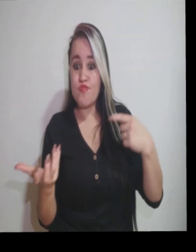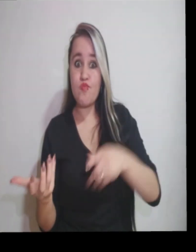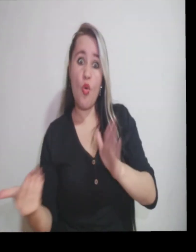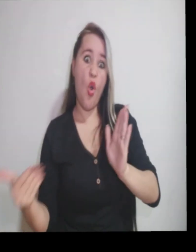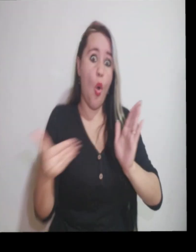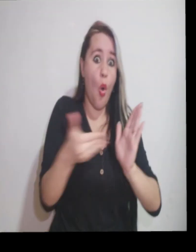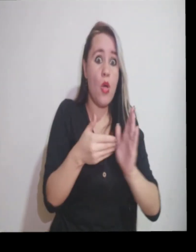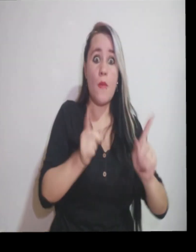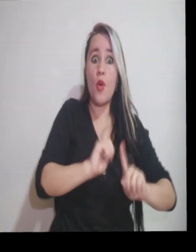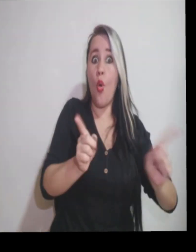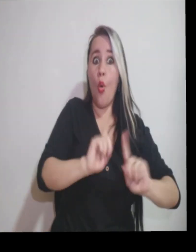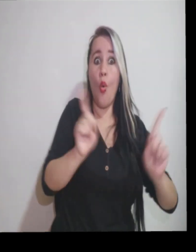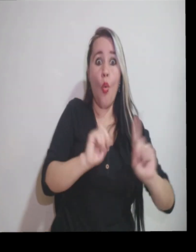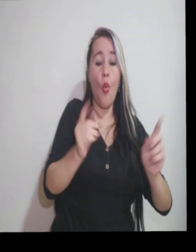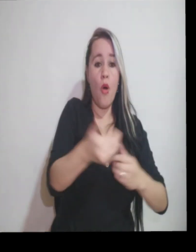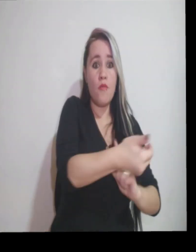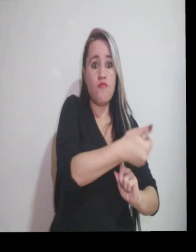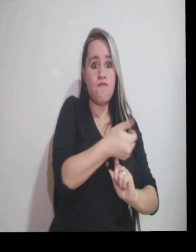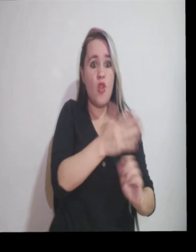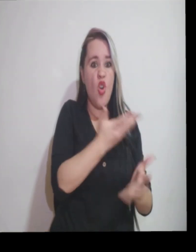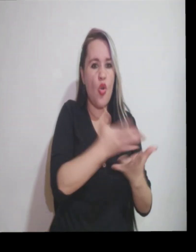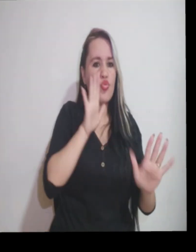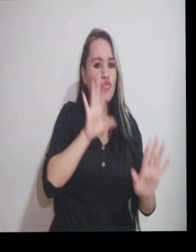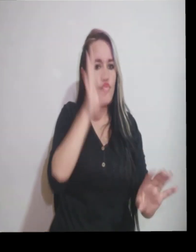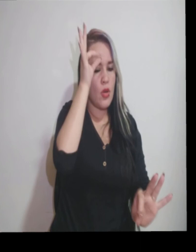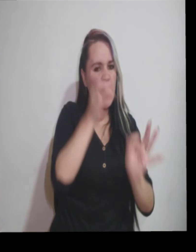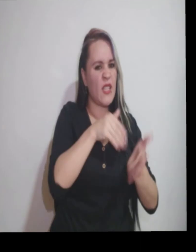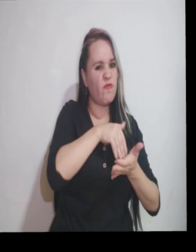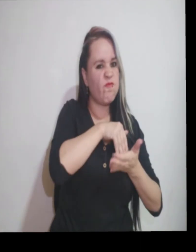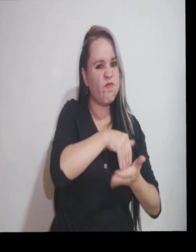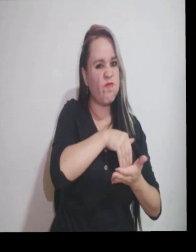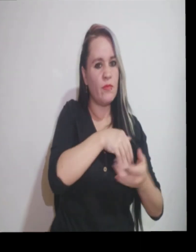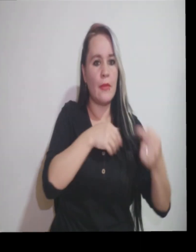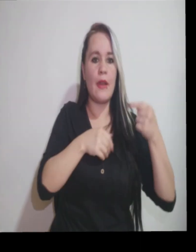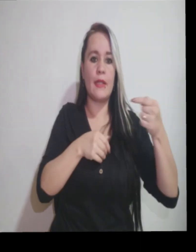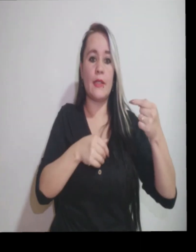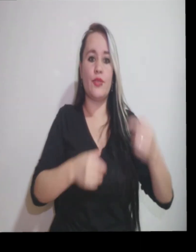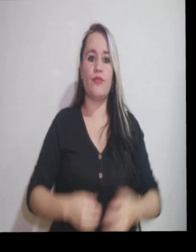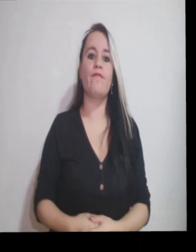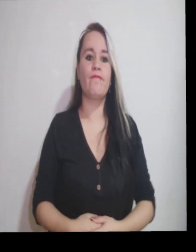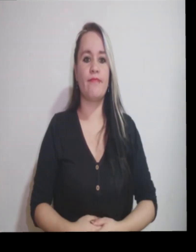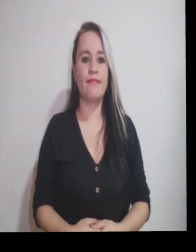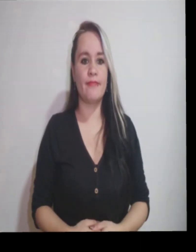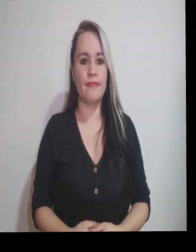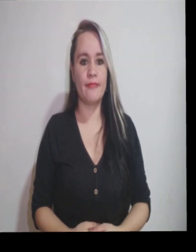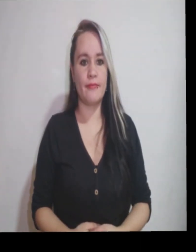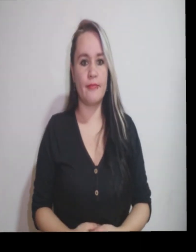cree que la libertad solo sirve para atacar a la Iglesia, perseguirla.